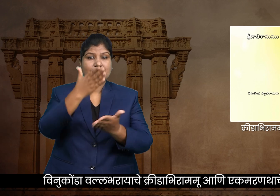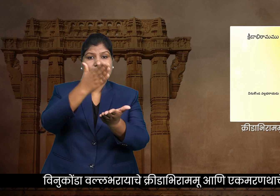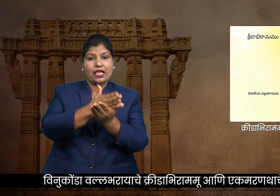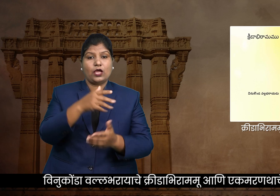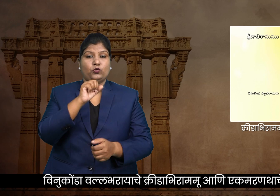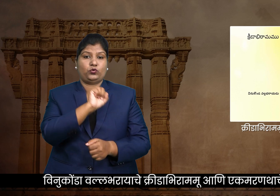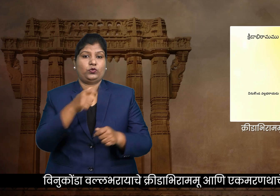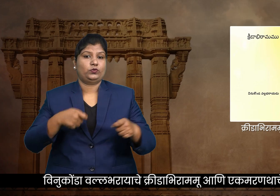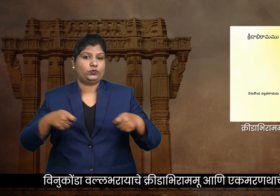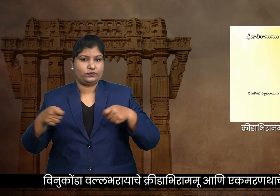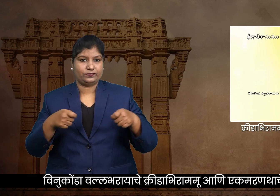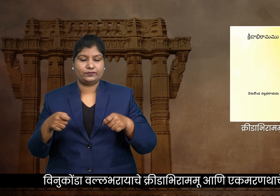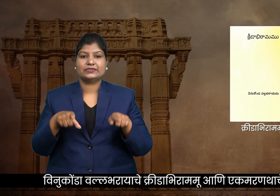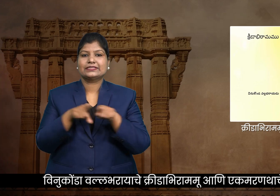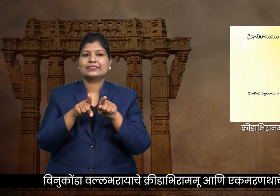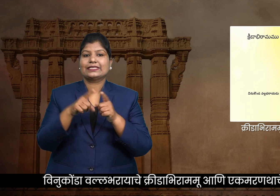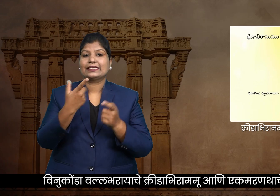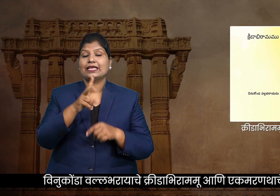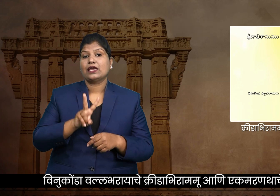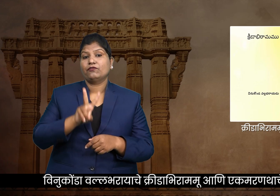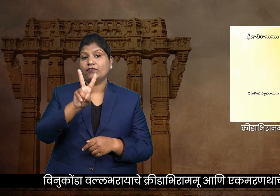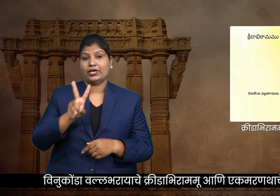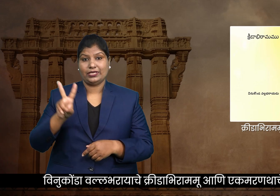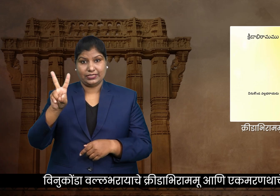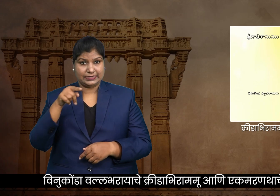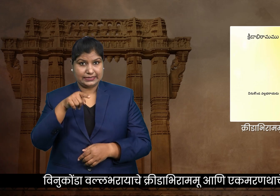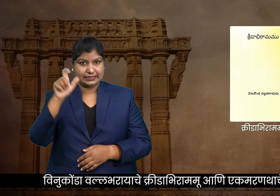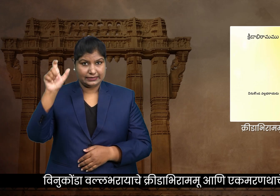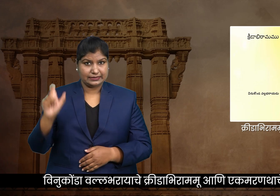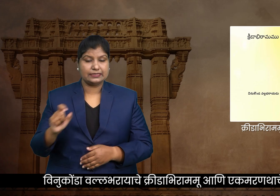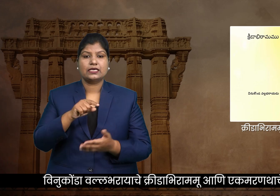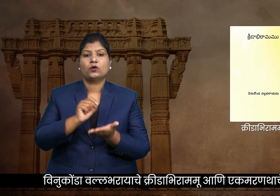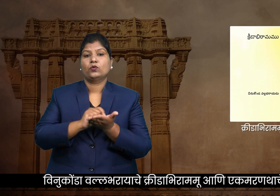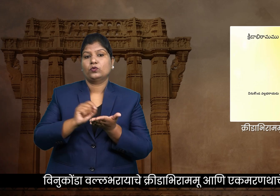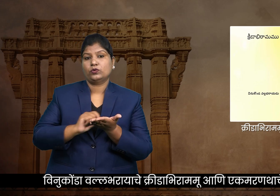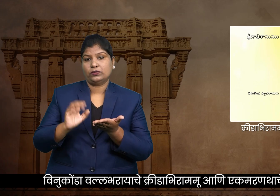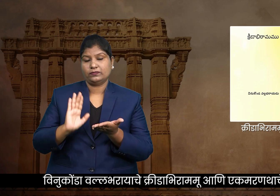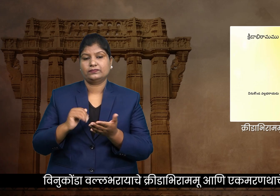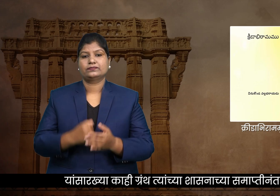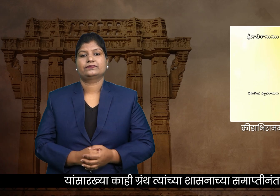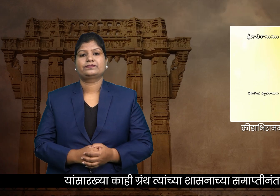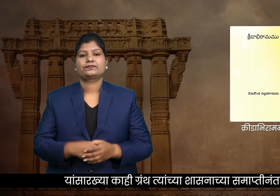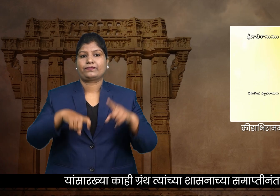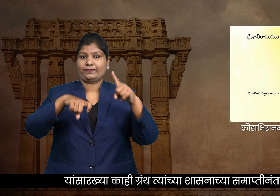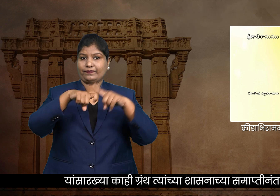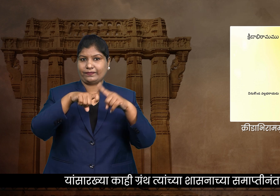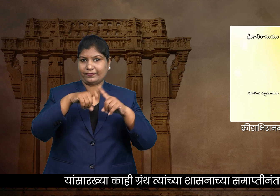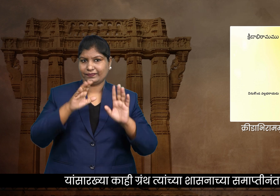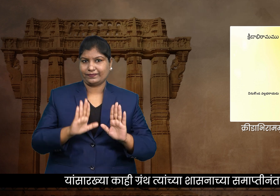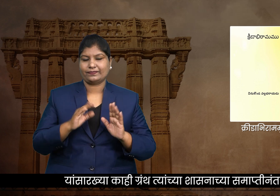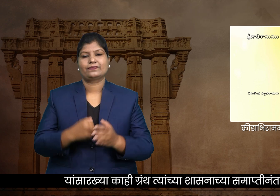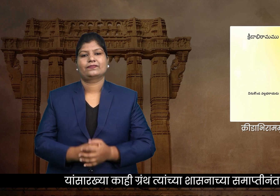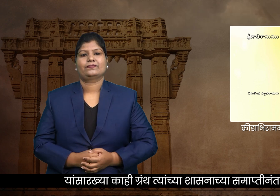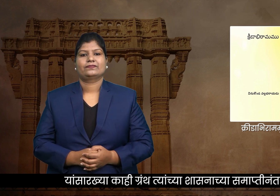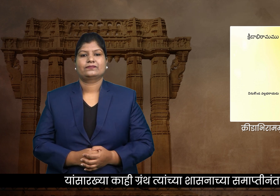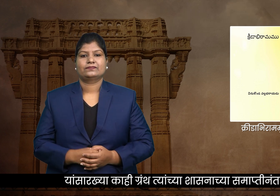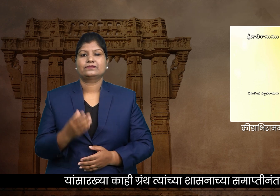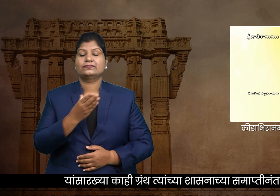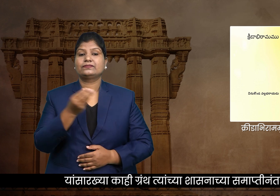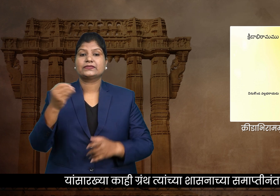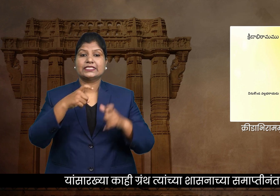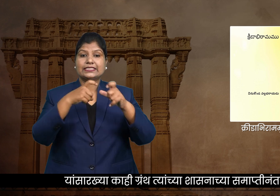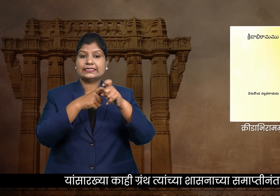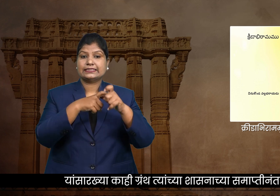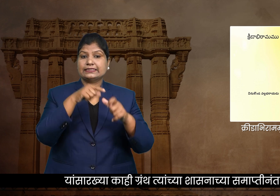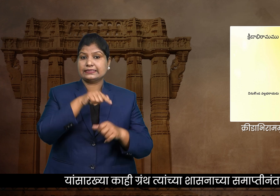क्रीडाभिराममु आणि एकमरणथाचे प्रतापरुद्ध चारित्रमु यासारख्या काही